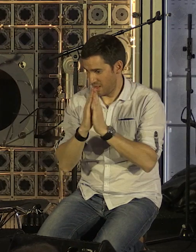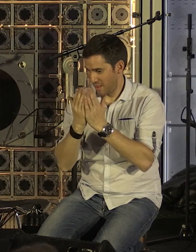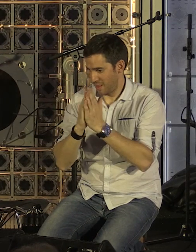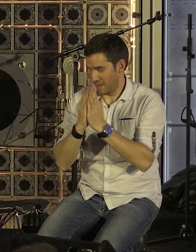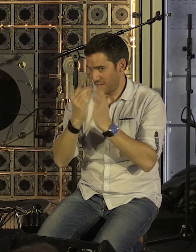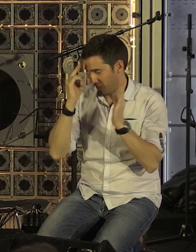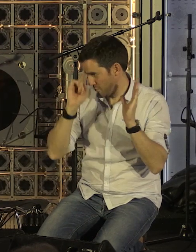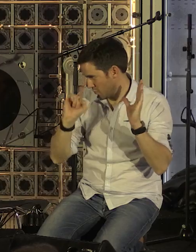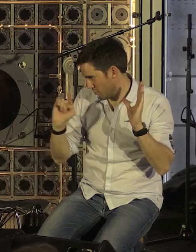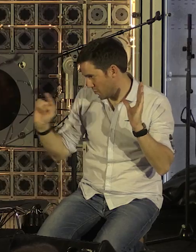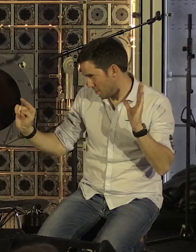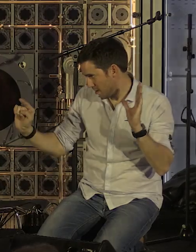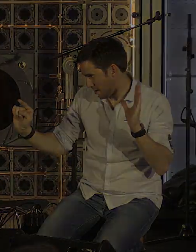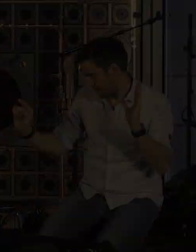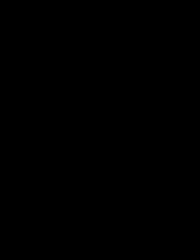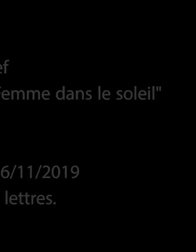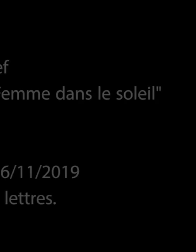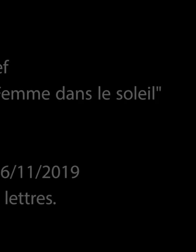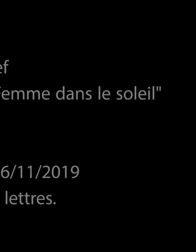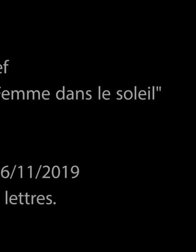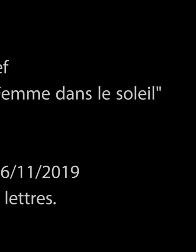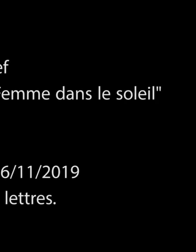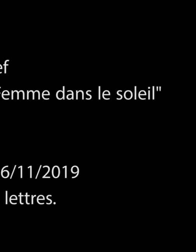Ton-père, inestimable biblique.